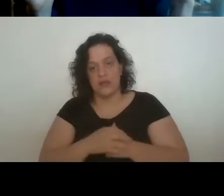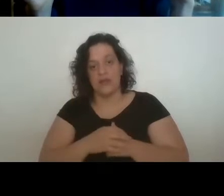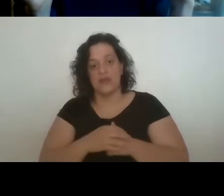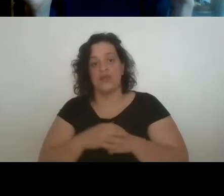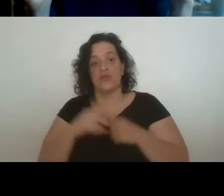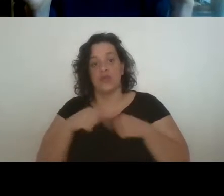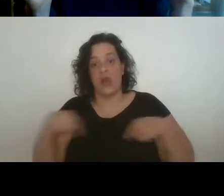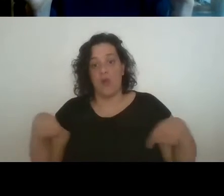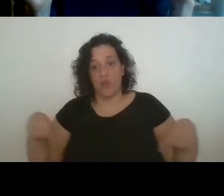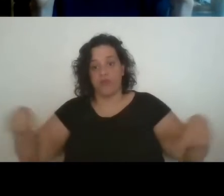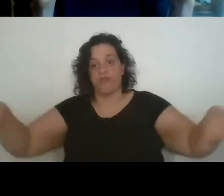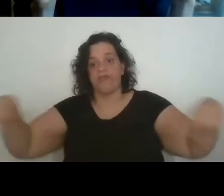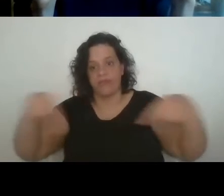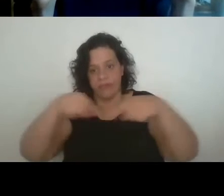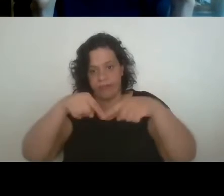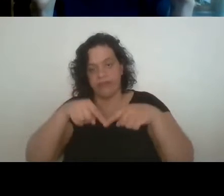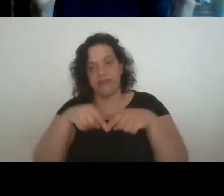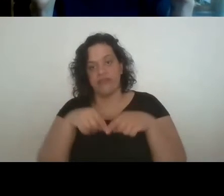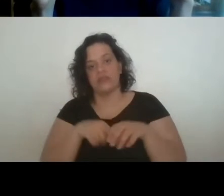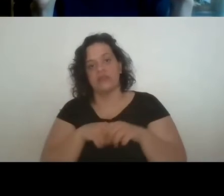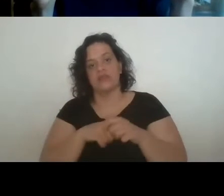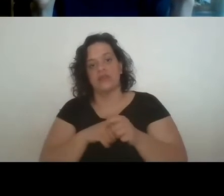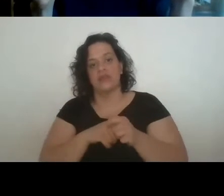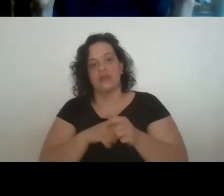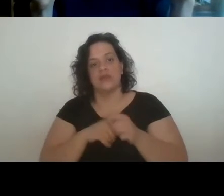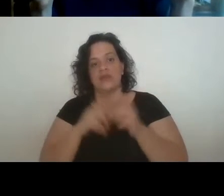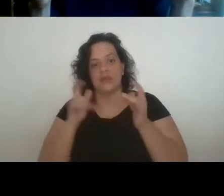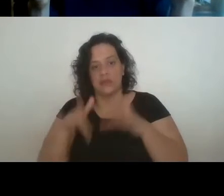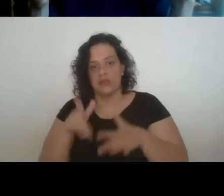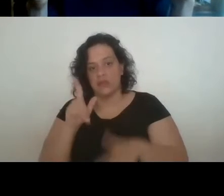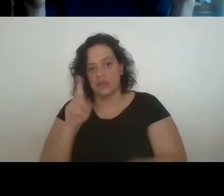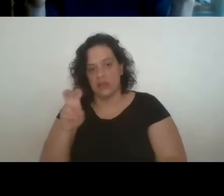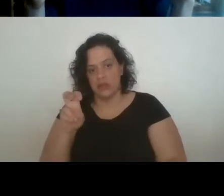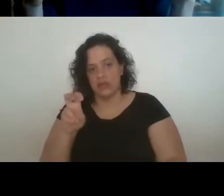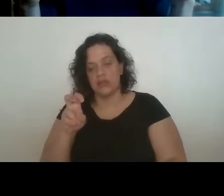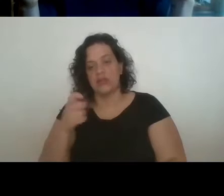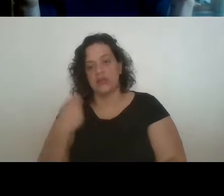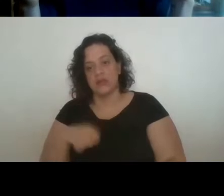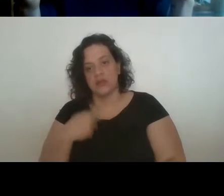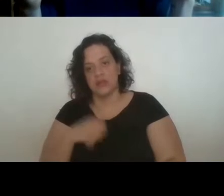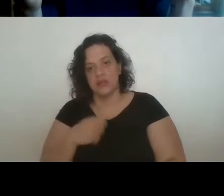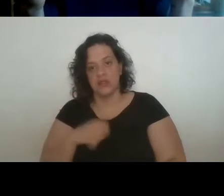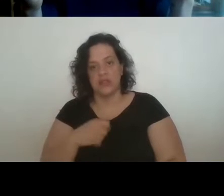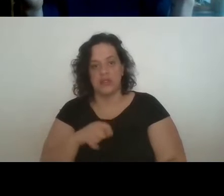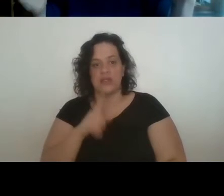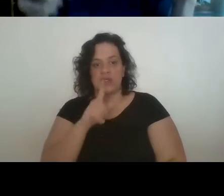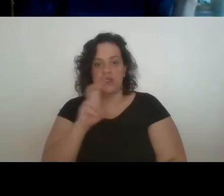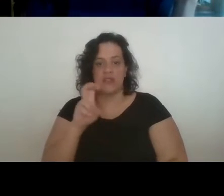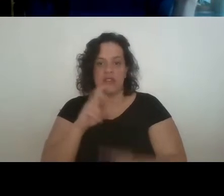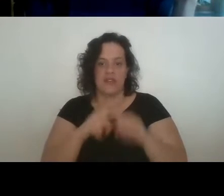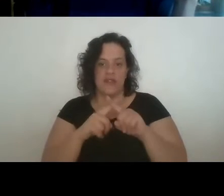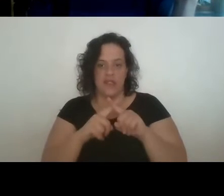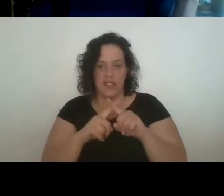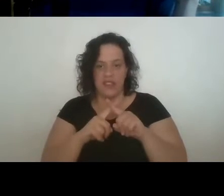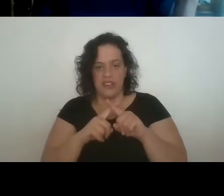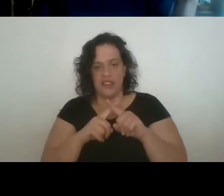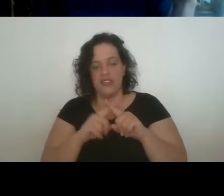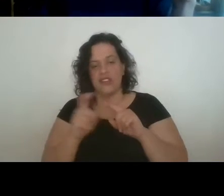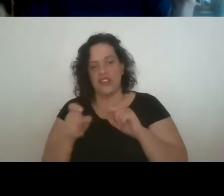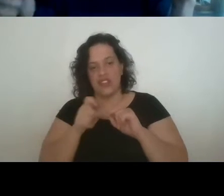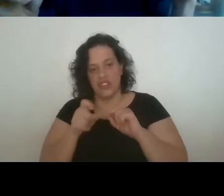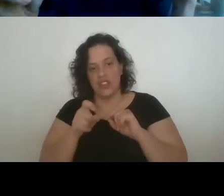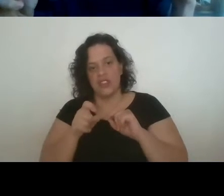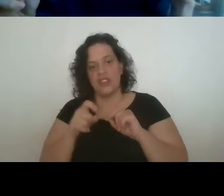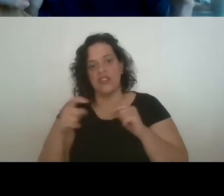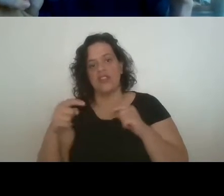disponível é de 15, então a gente precisaria de 15 vezes x é igual a 2,4, desculpa.